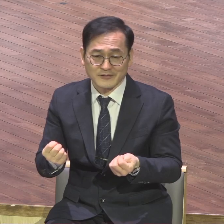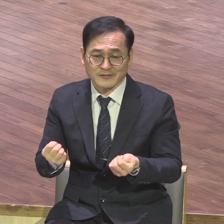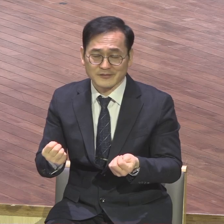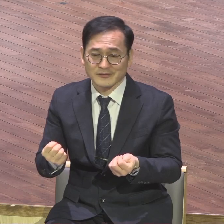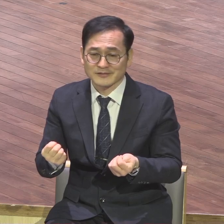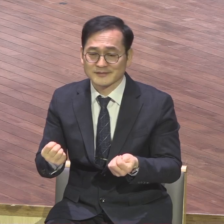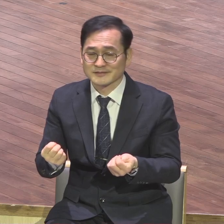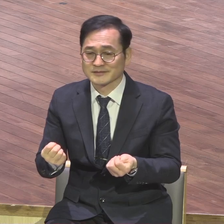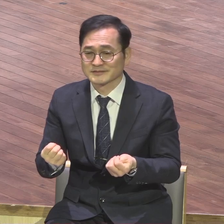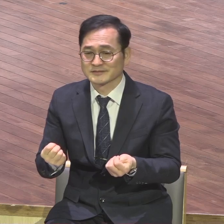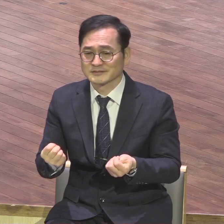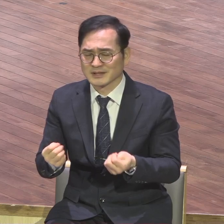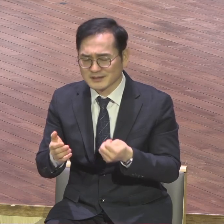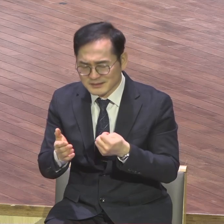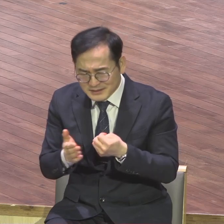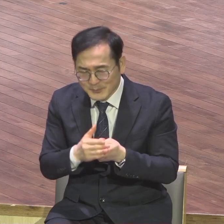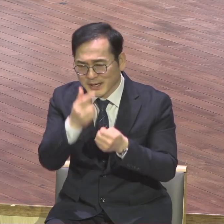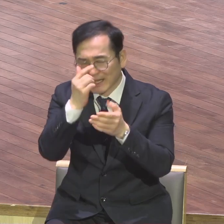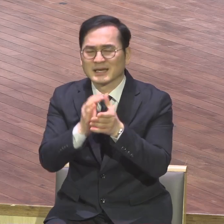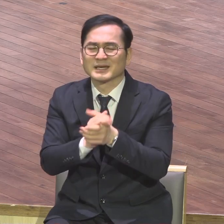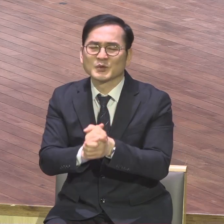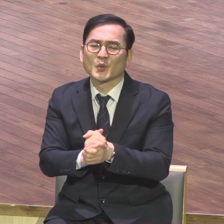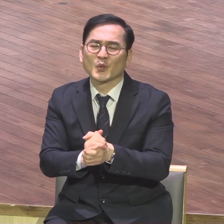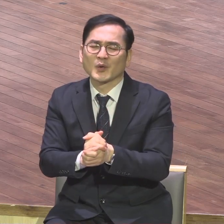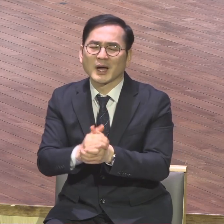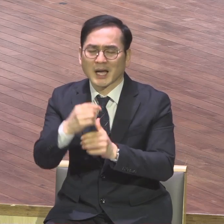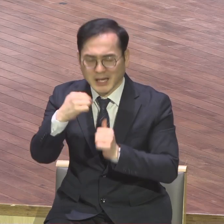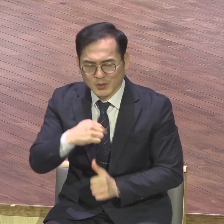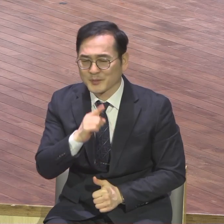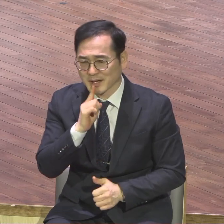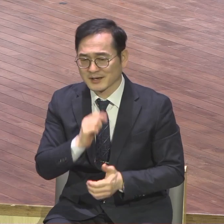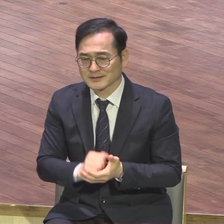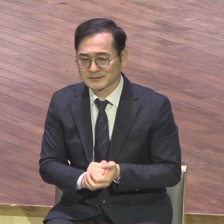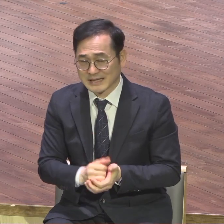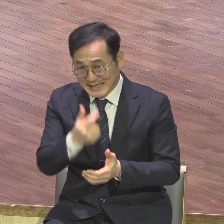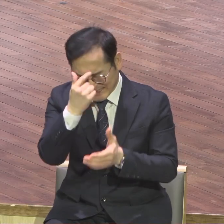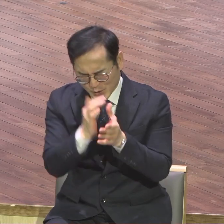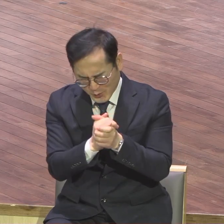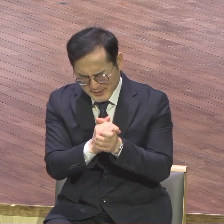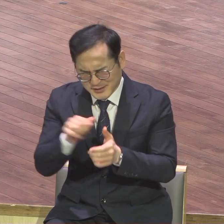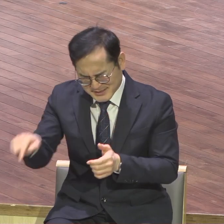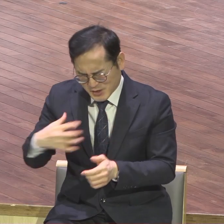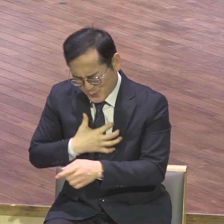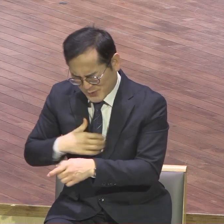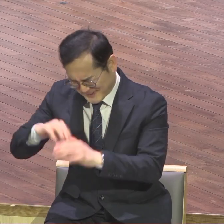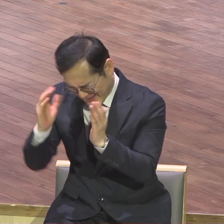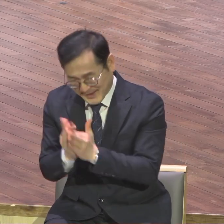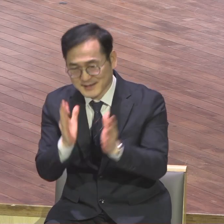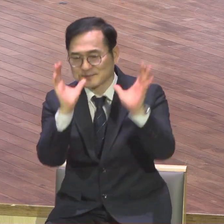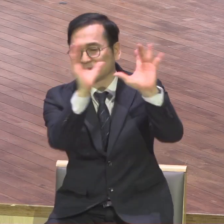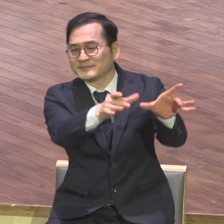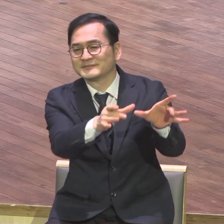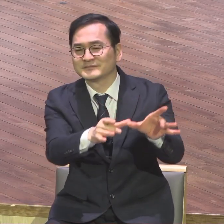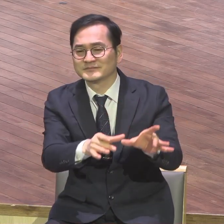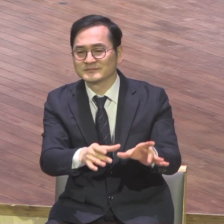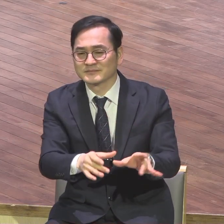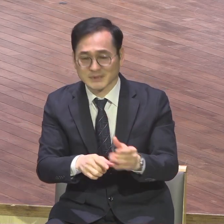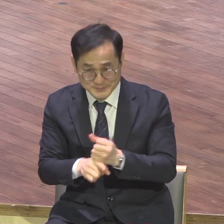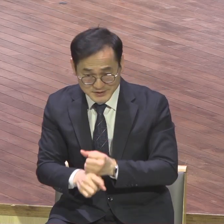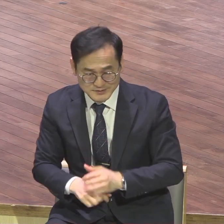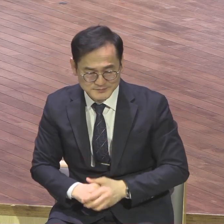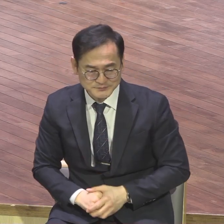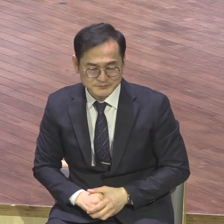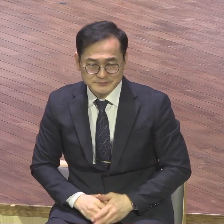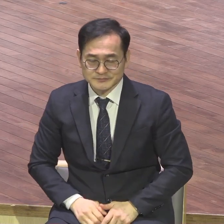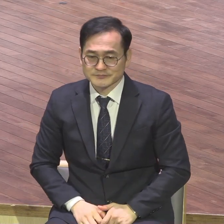그래서 기도하라 말하지 않습니까? 기도로 맡겨버려라. 기도로 기도돼 또